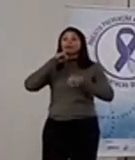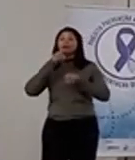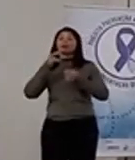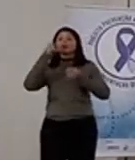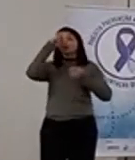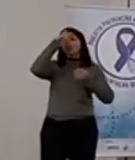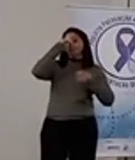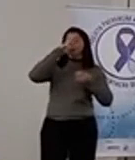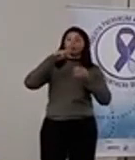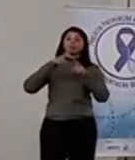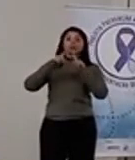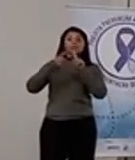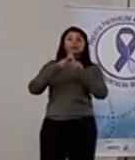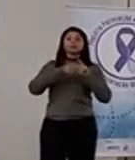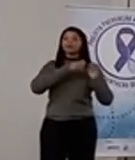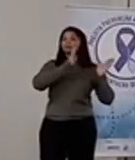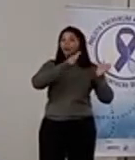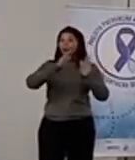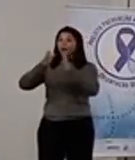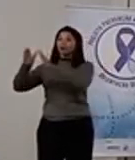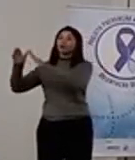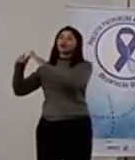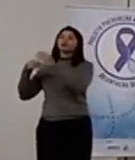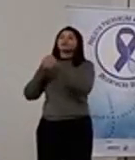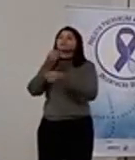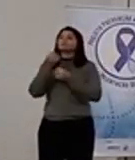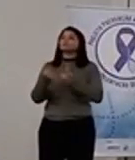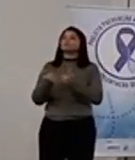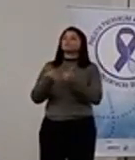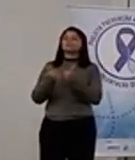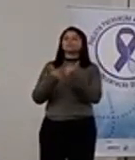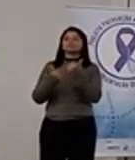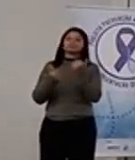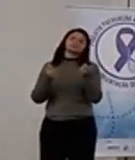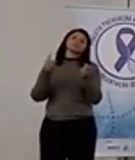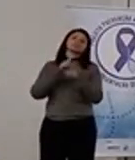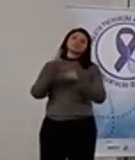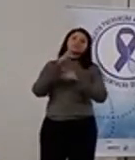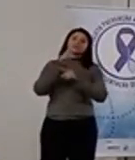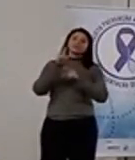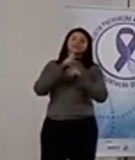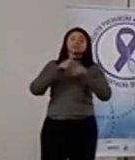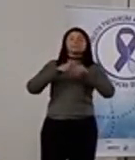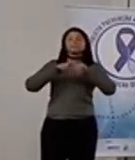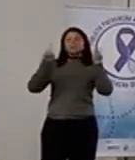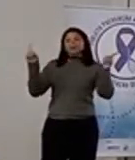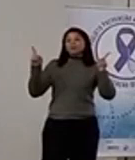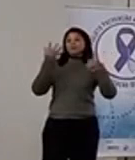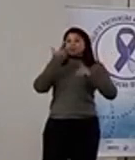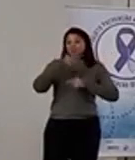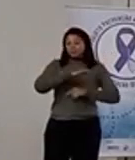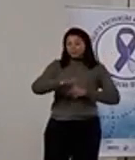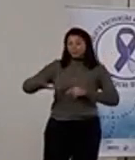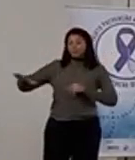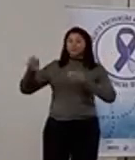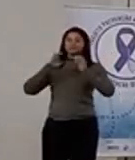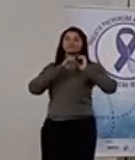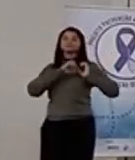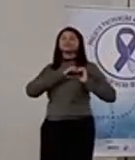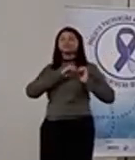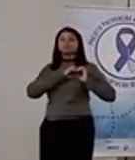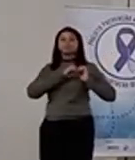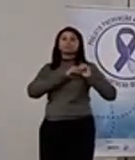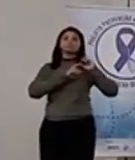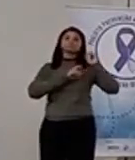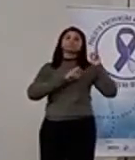vamos beber durante a gravidez? Não. Mas no caso daquela criança que está na PAI e que ela disse que fez a gravidez